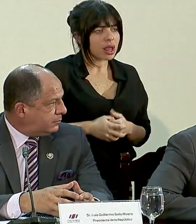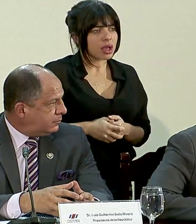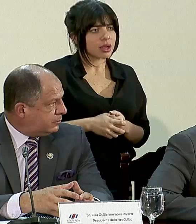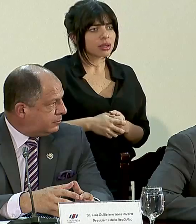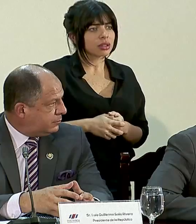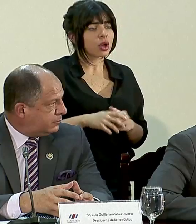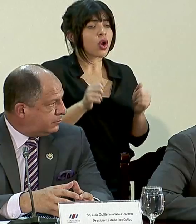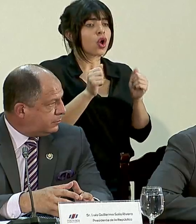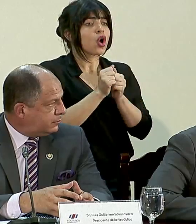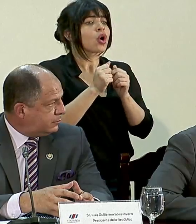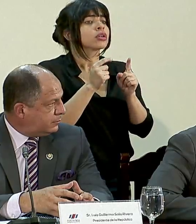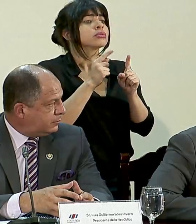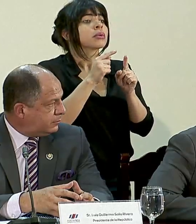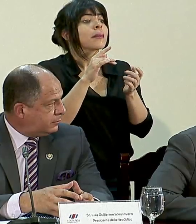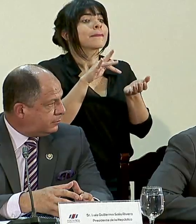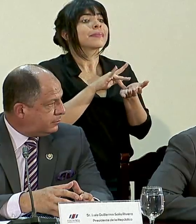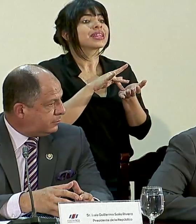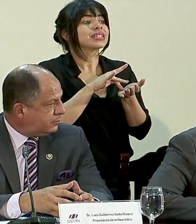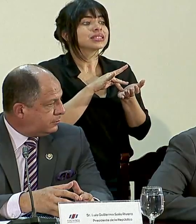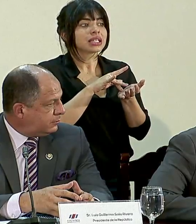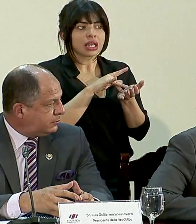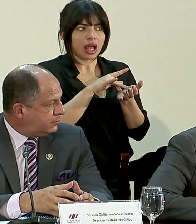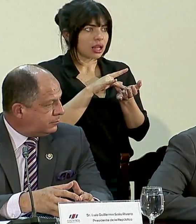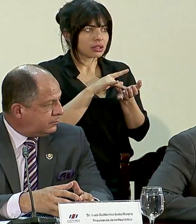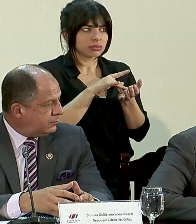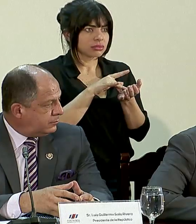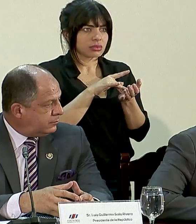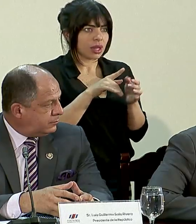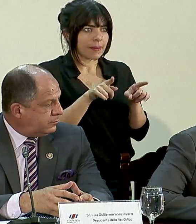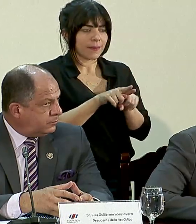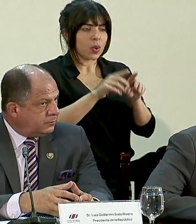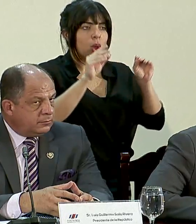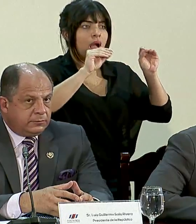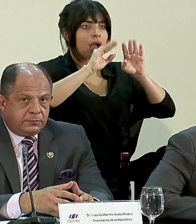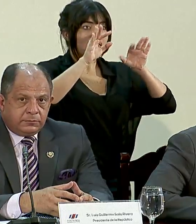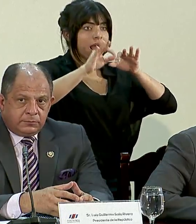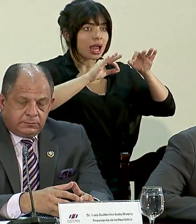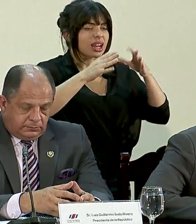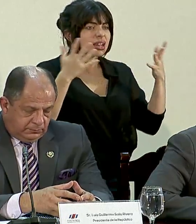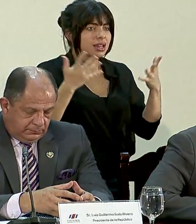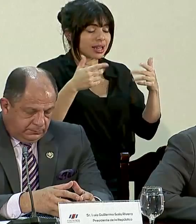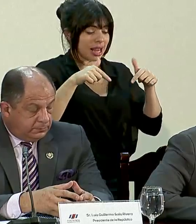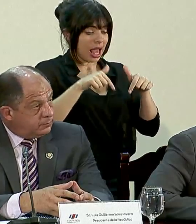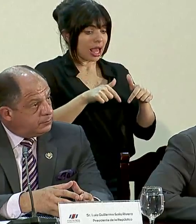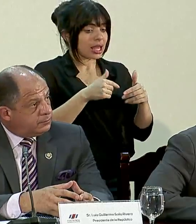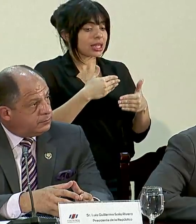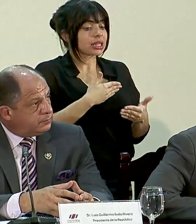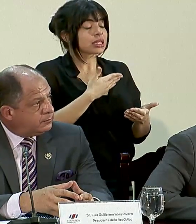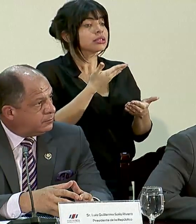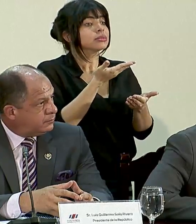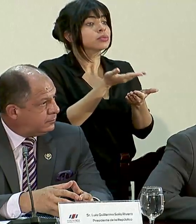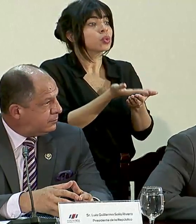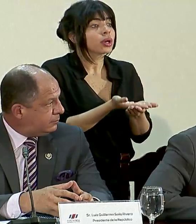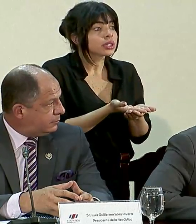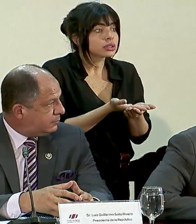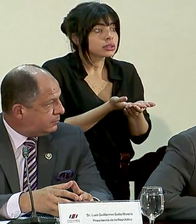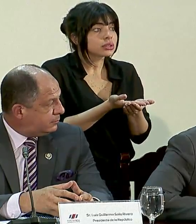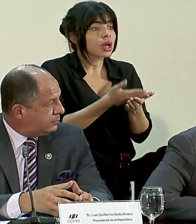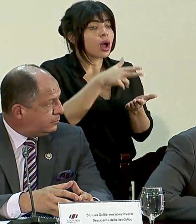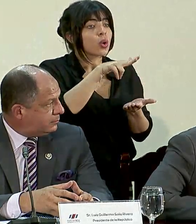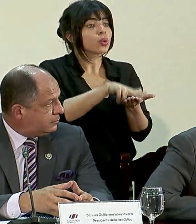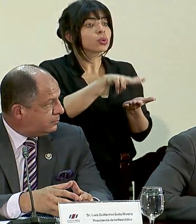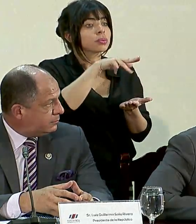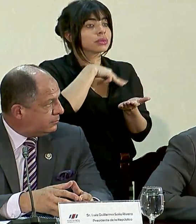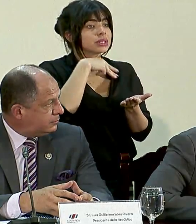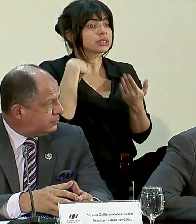con fines medicinales. Aclaramos aquí que lo que estaría dispuesto a autorizar